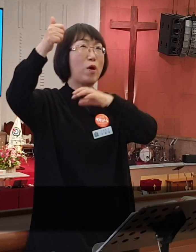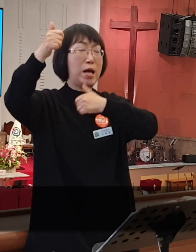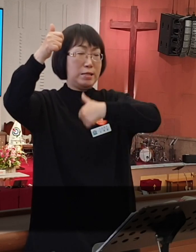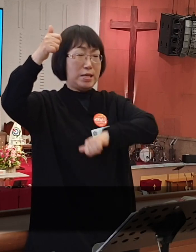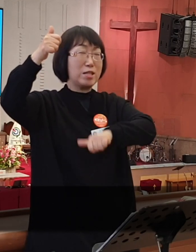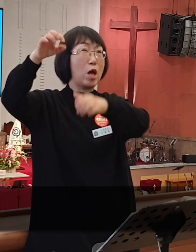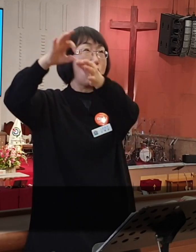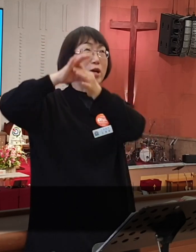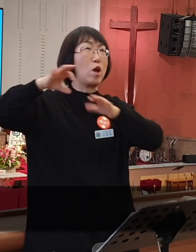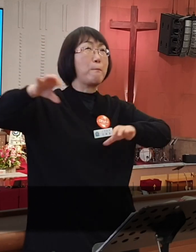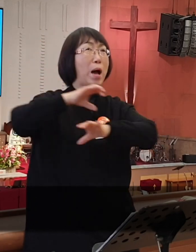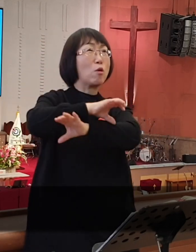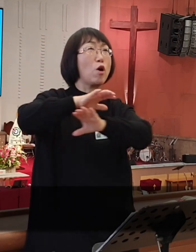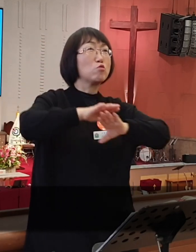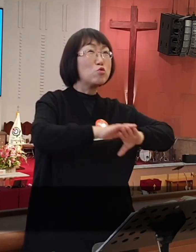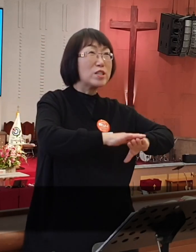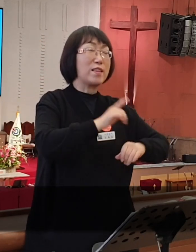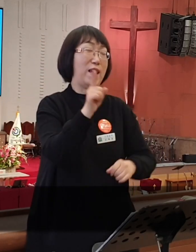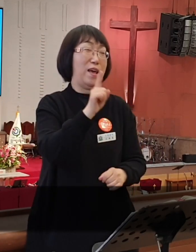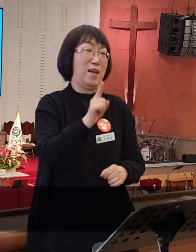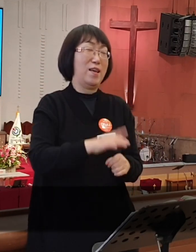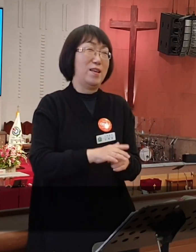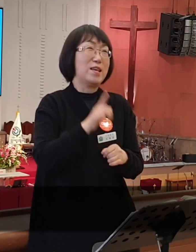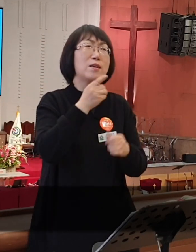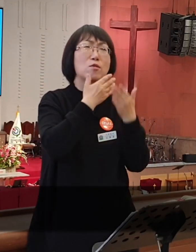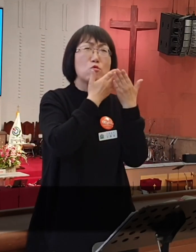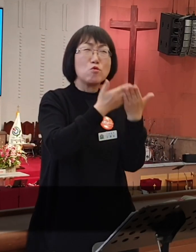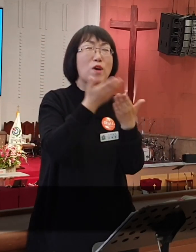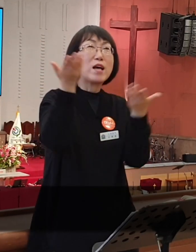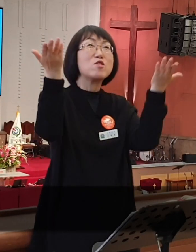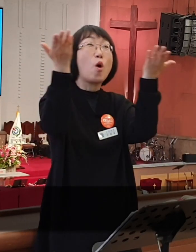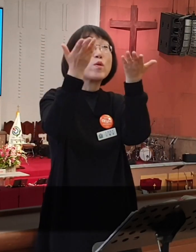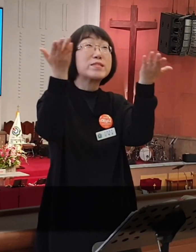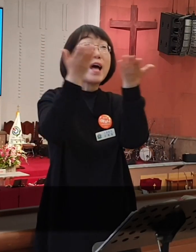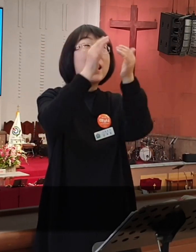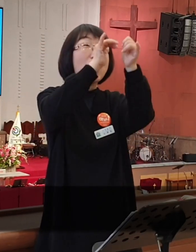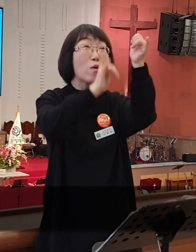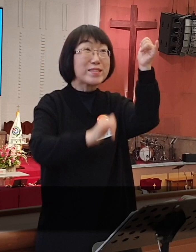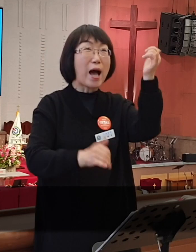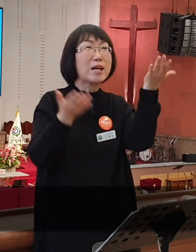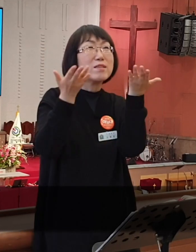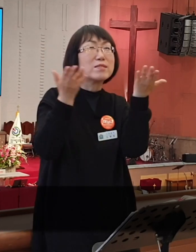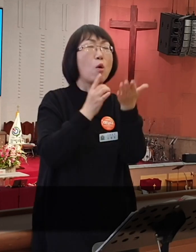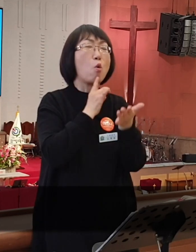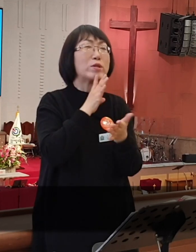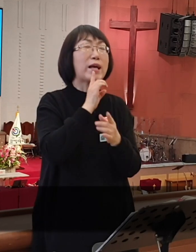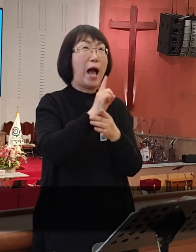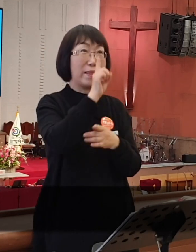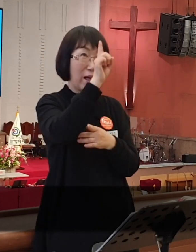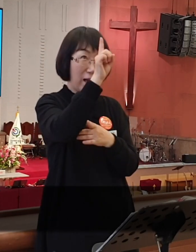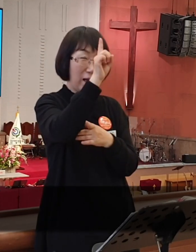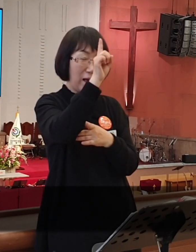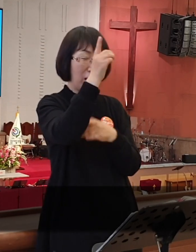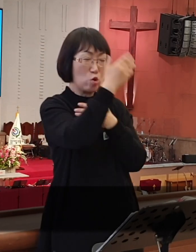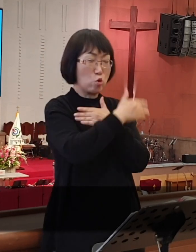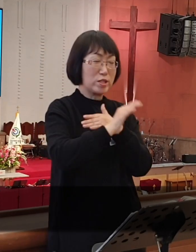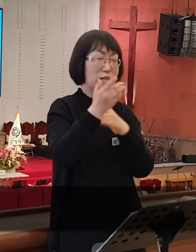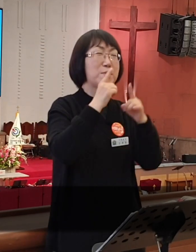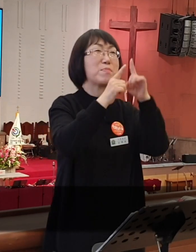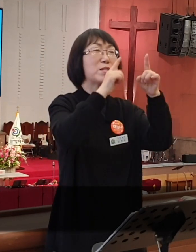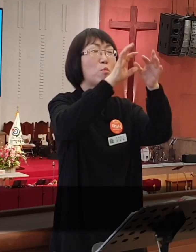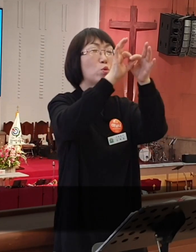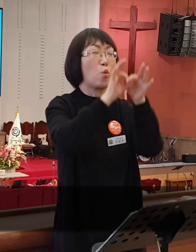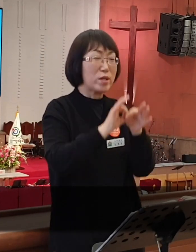자녀의 관계로 바꾸어 놓으시는데 이 귀한 역사가 오직 하나 이 육신이 되신